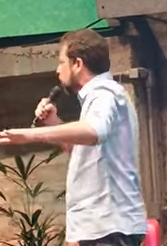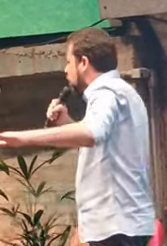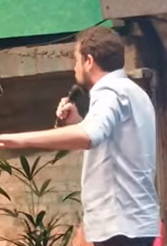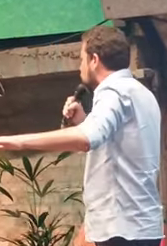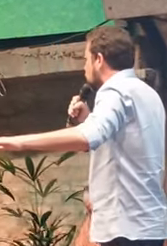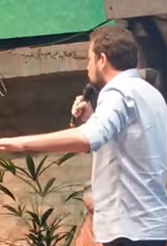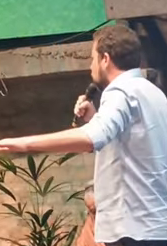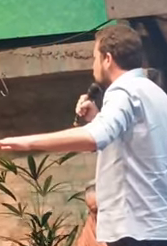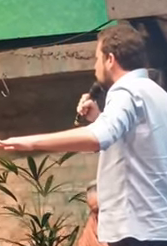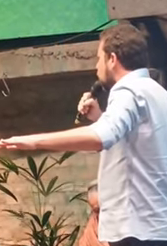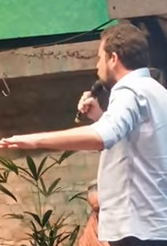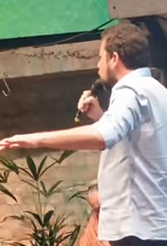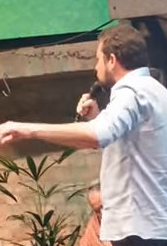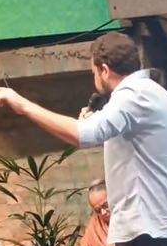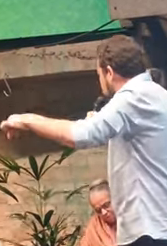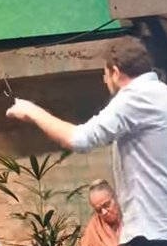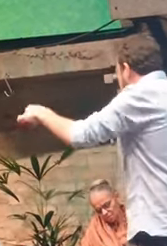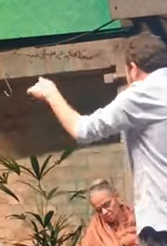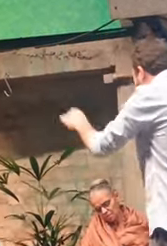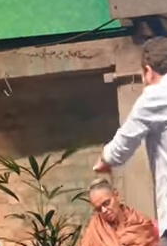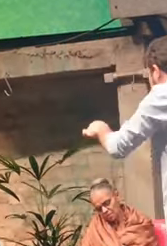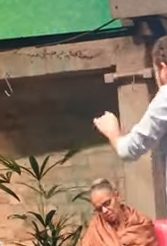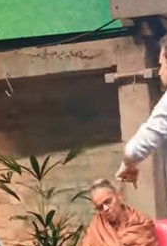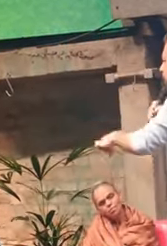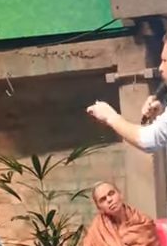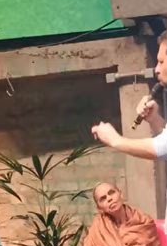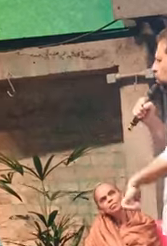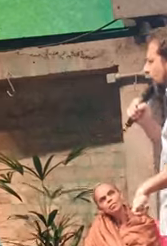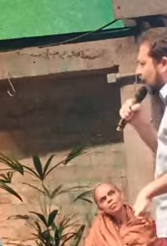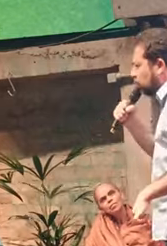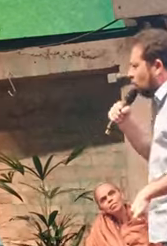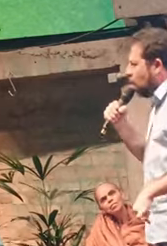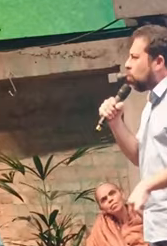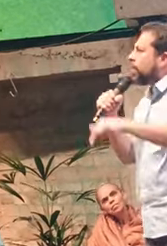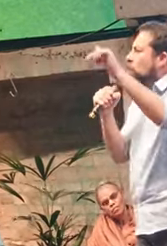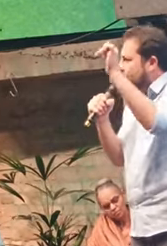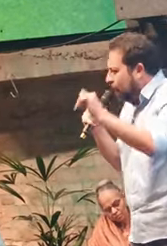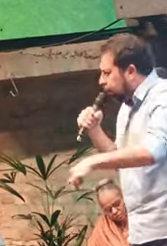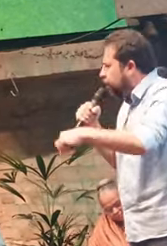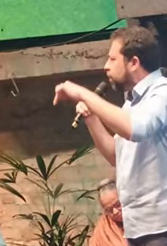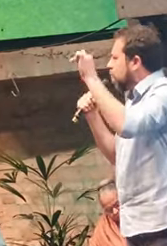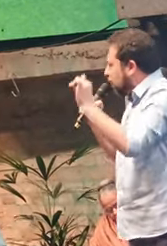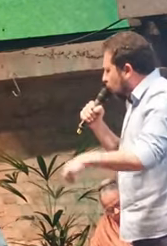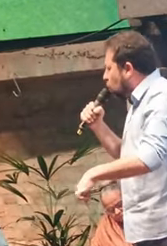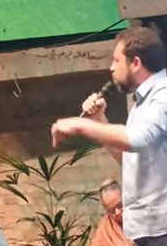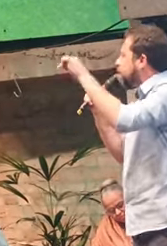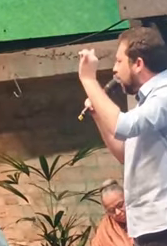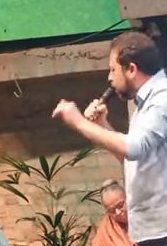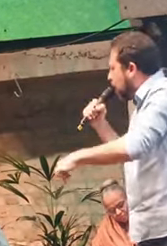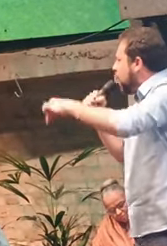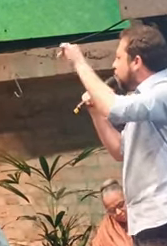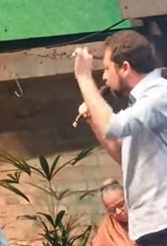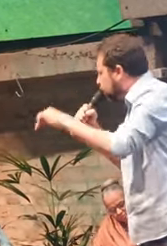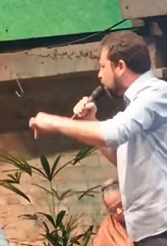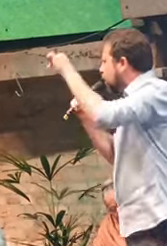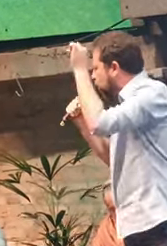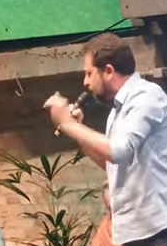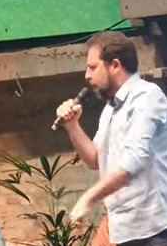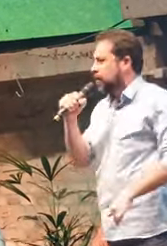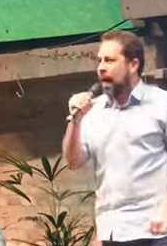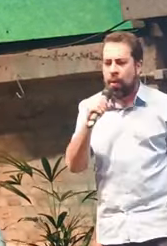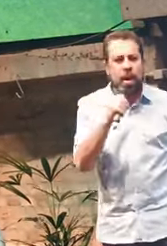rasgar contrato algum, mas por que não pode também ter contrato com as cooperativas de catadores para receber o